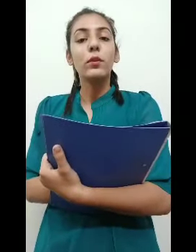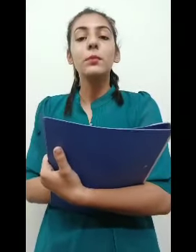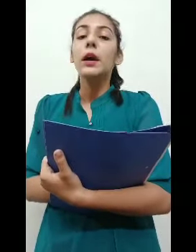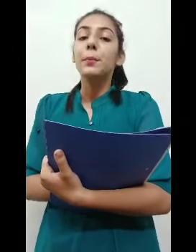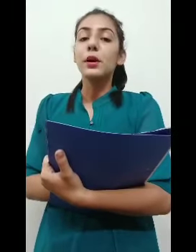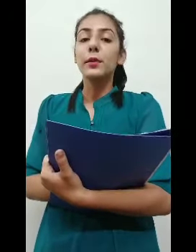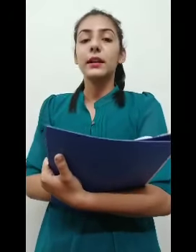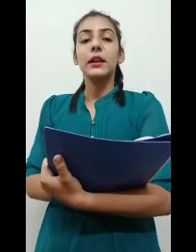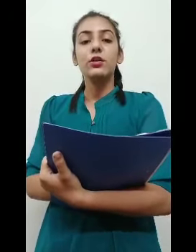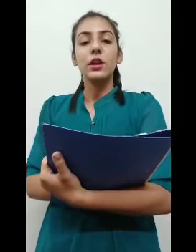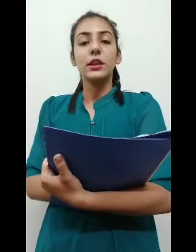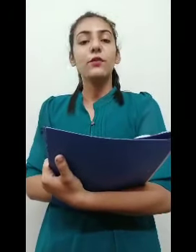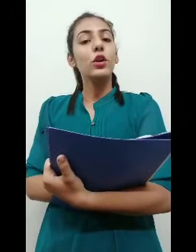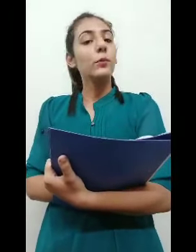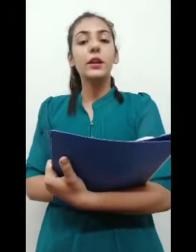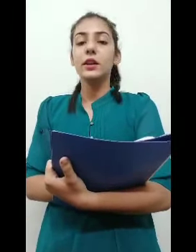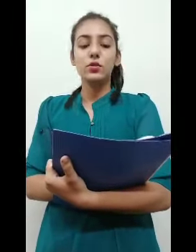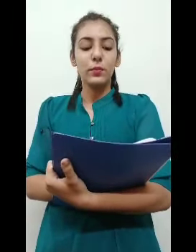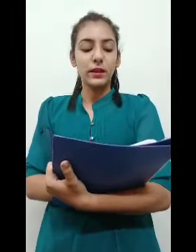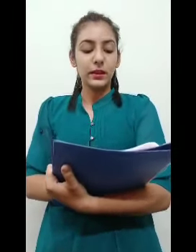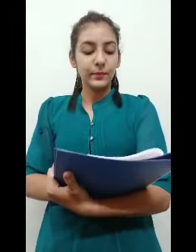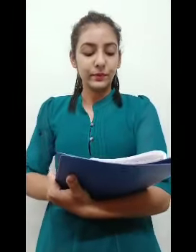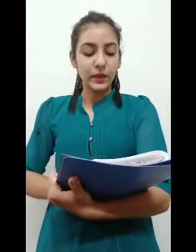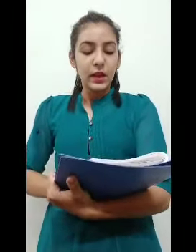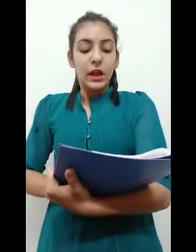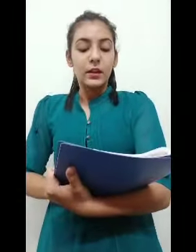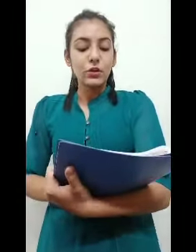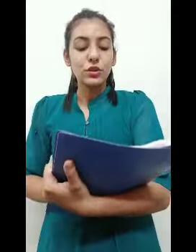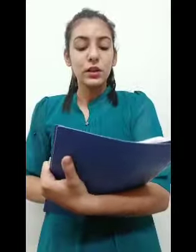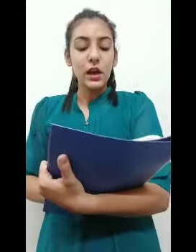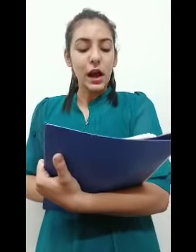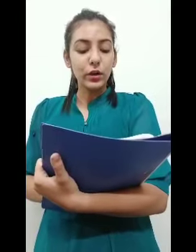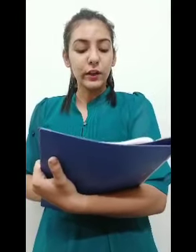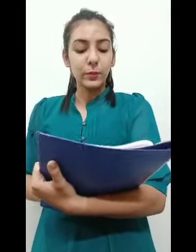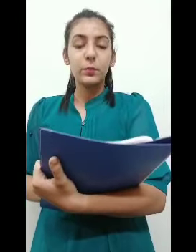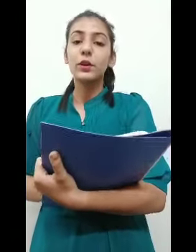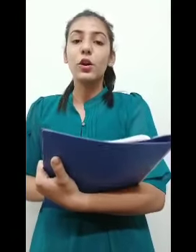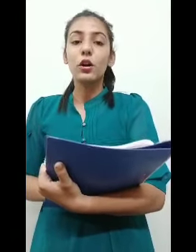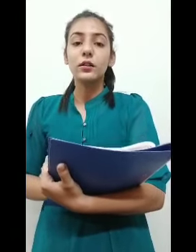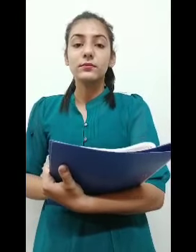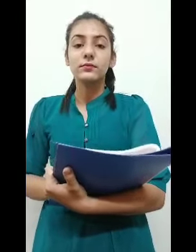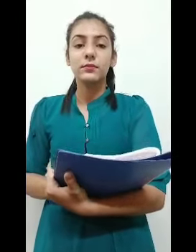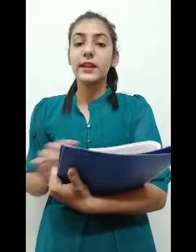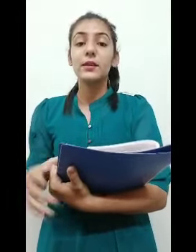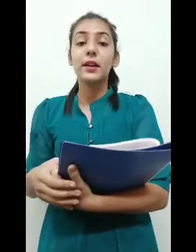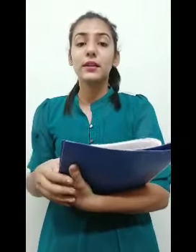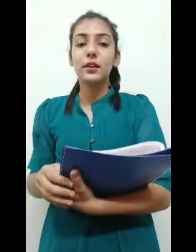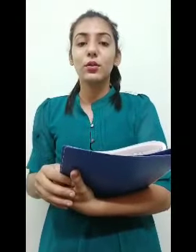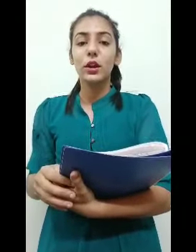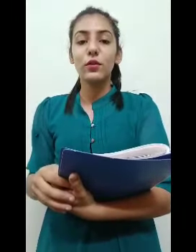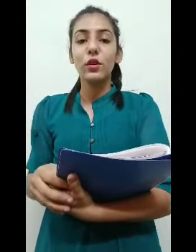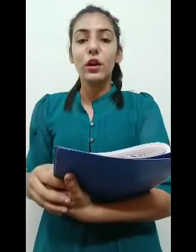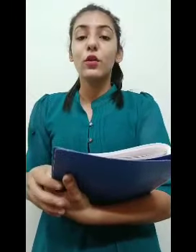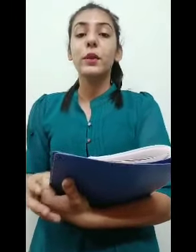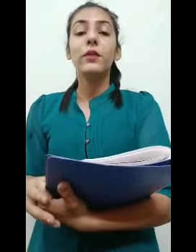प्रॉब्लम परमानेंटली हो जाती है, वो कभी नहीं सुन पाते। नाउ चिल्ड्रन, हाउ डेफ पीपल टॉक? कैसे बात करते होंगे वो? वो अपनी